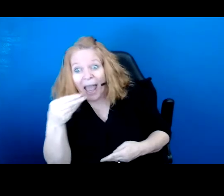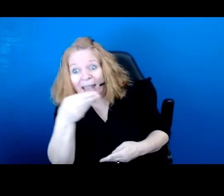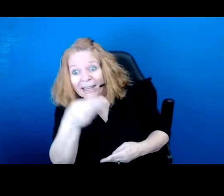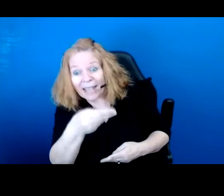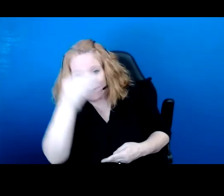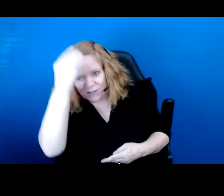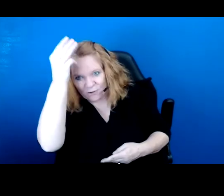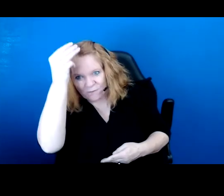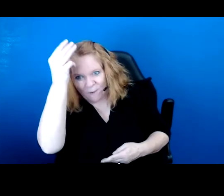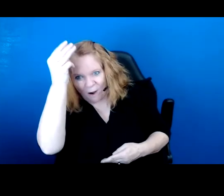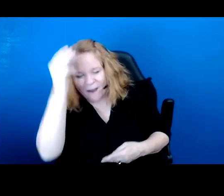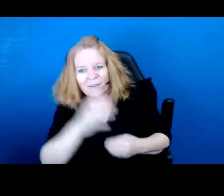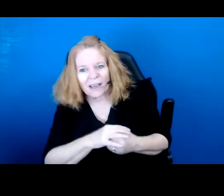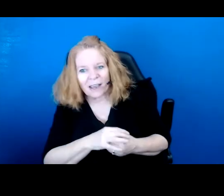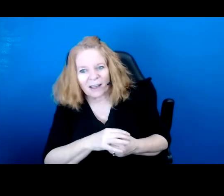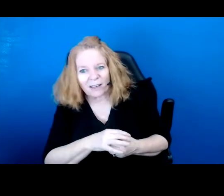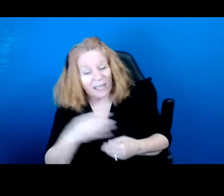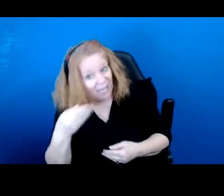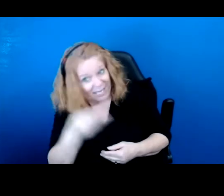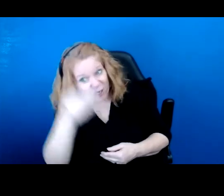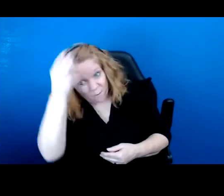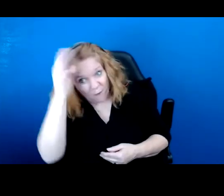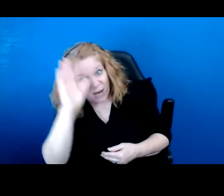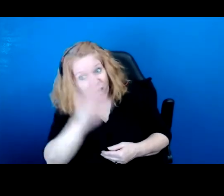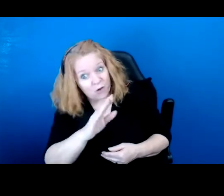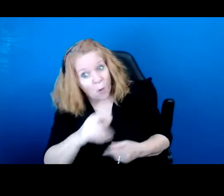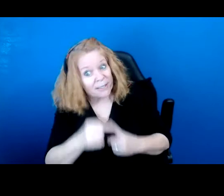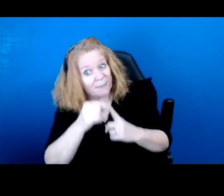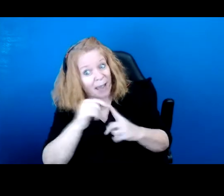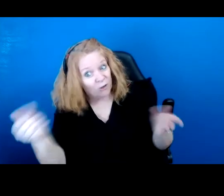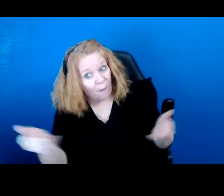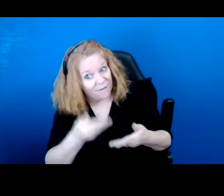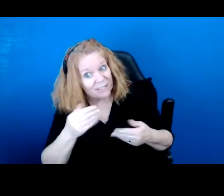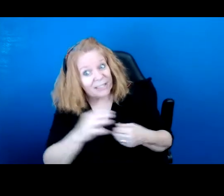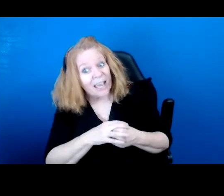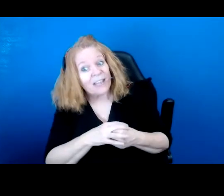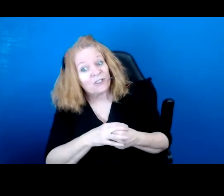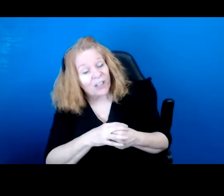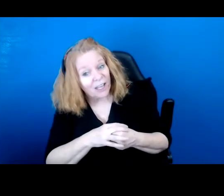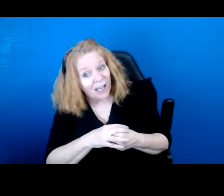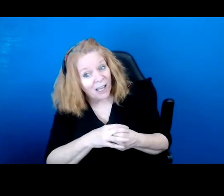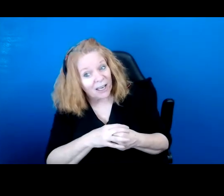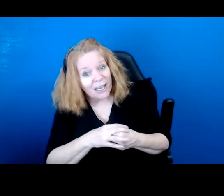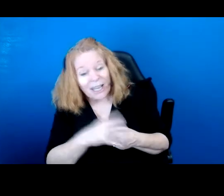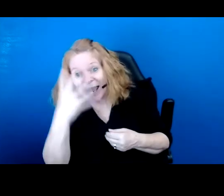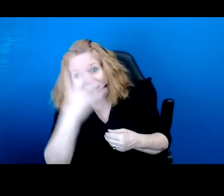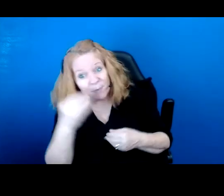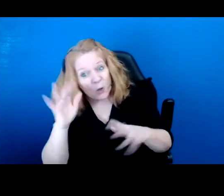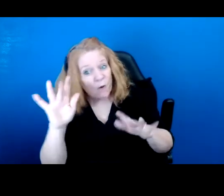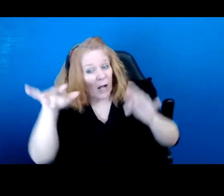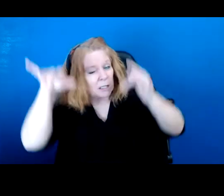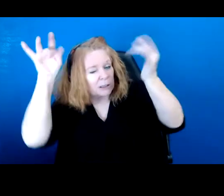y se lo dio a martín aquí tiene es marvin aquí tienes tu invitación especial